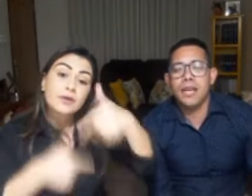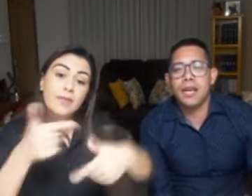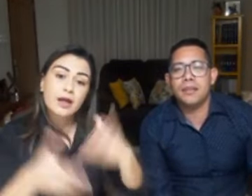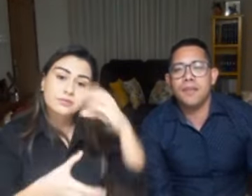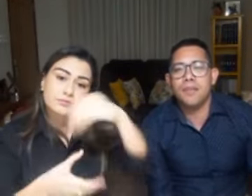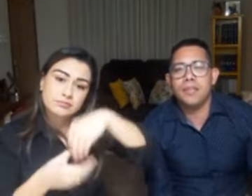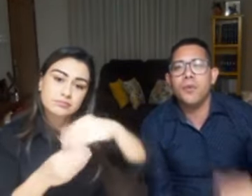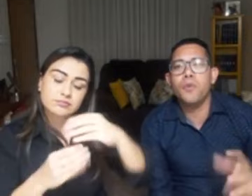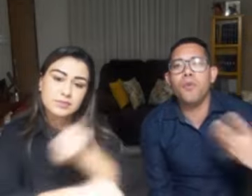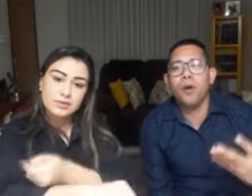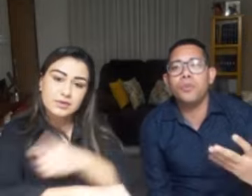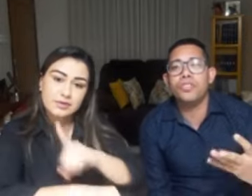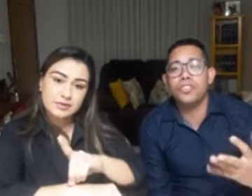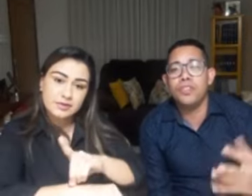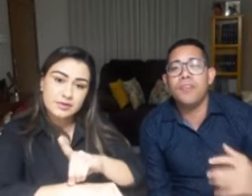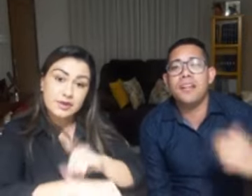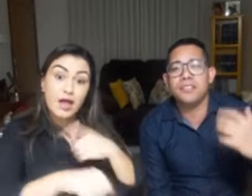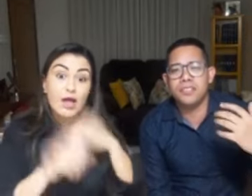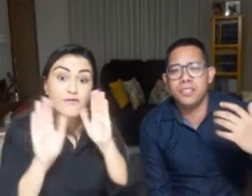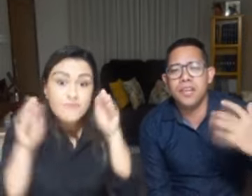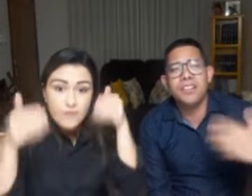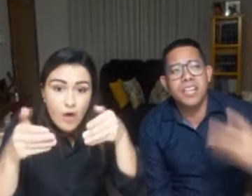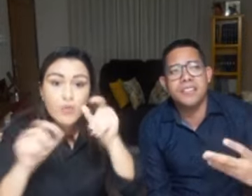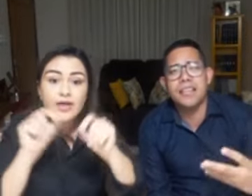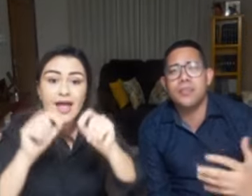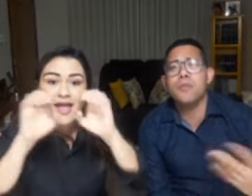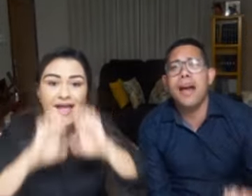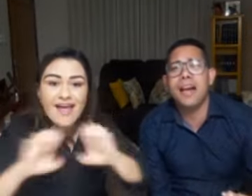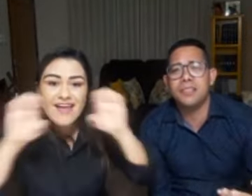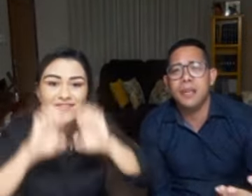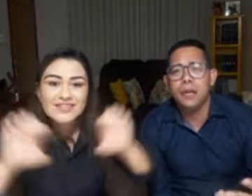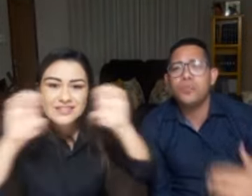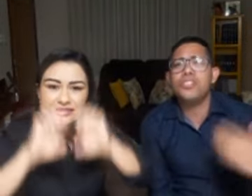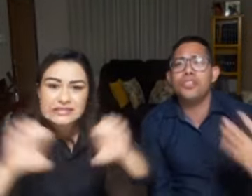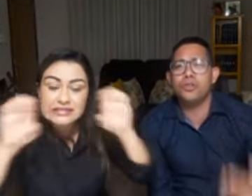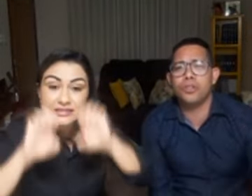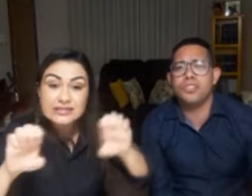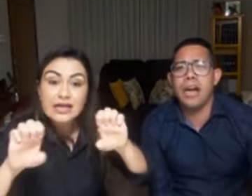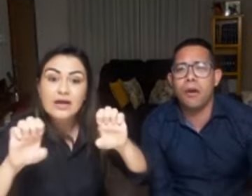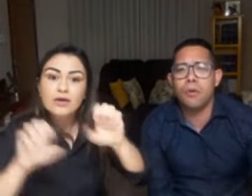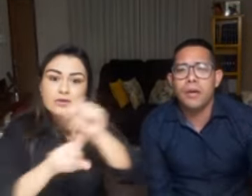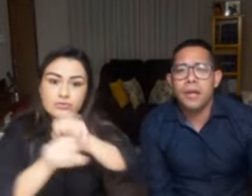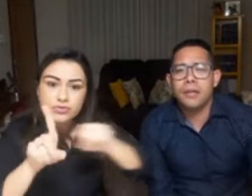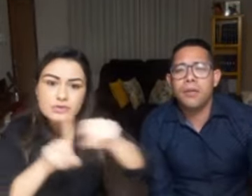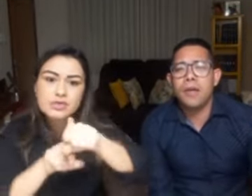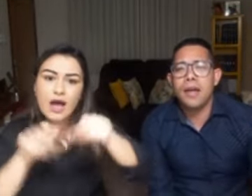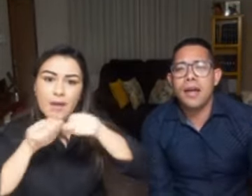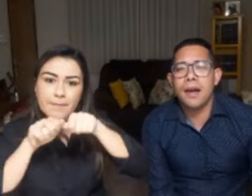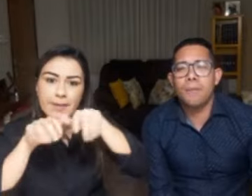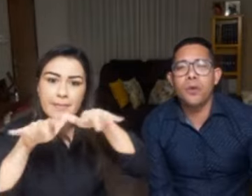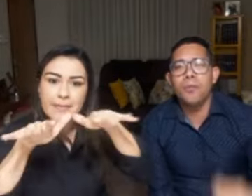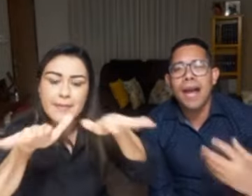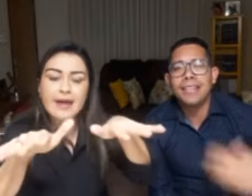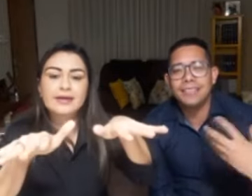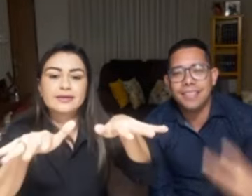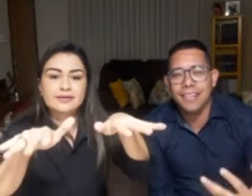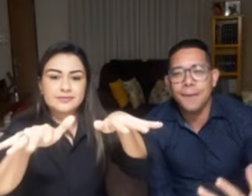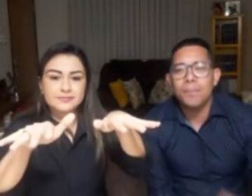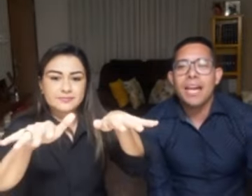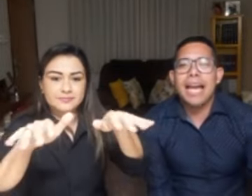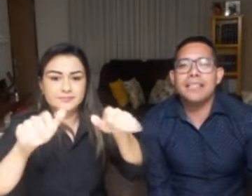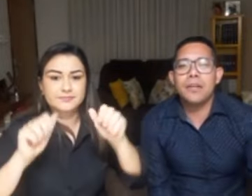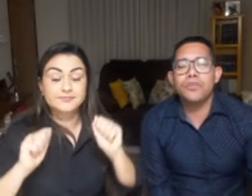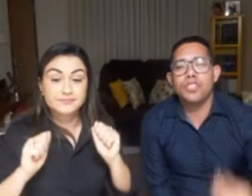Deus teve sempre um foco no sentido de evangelização em massa, no sentido social. Então, por mais